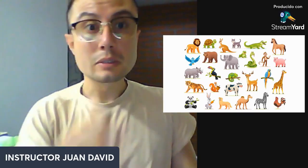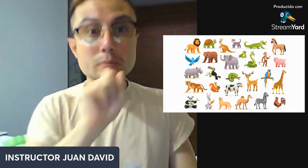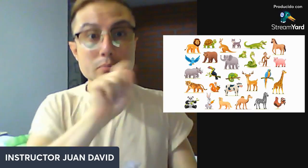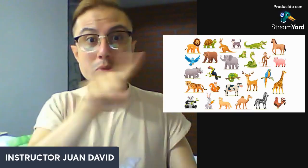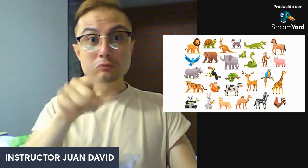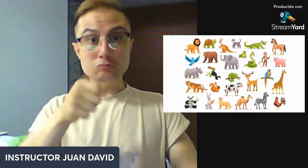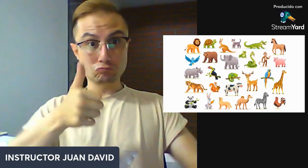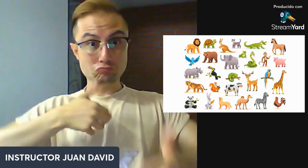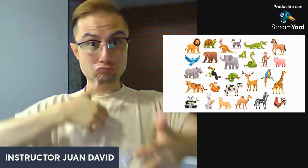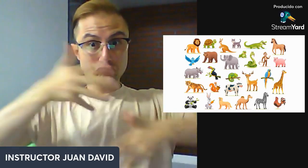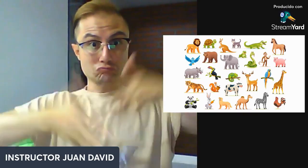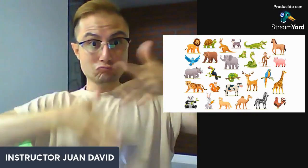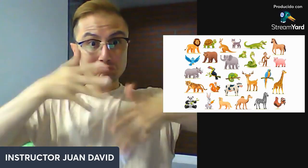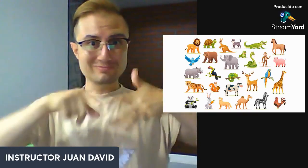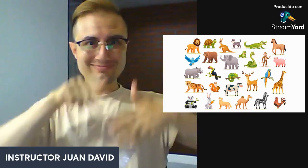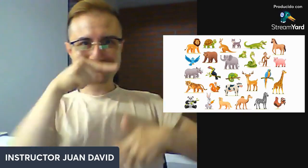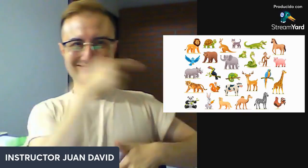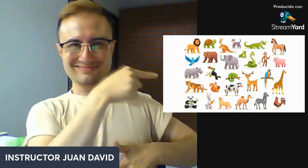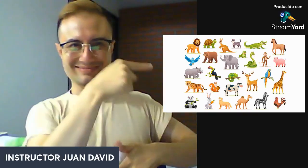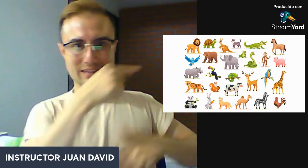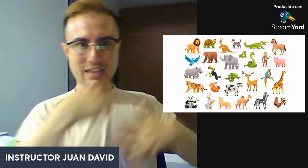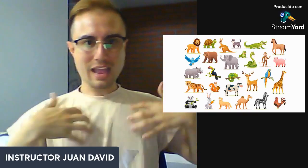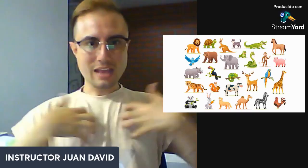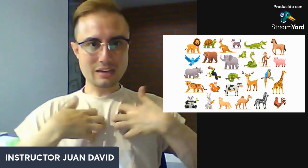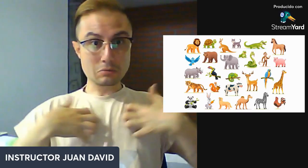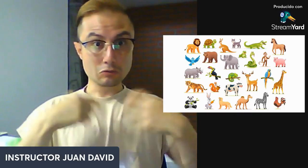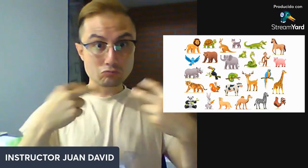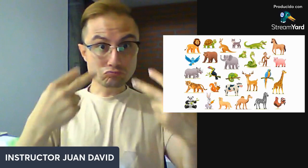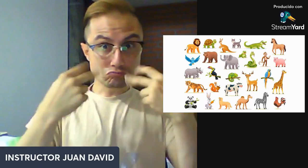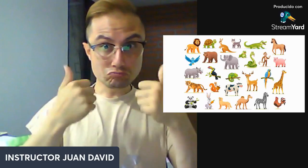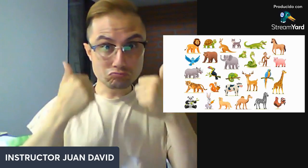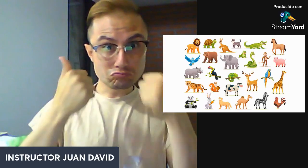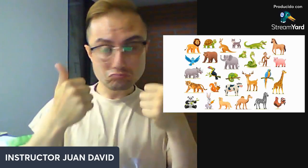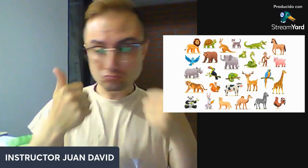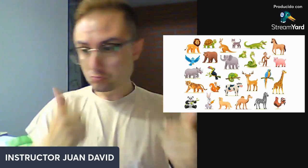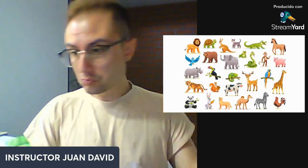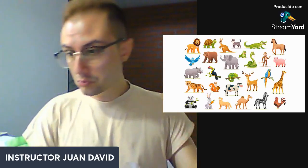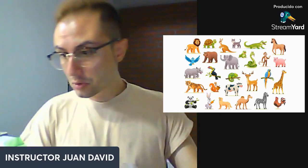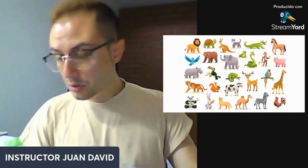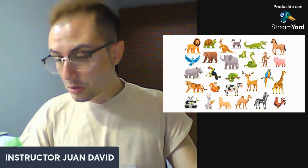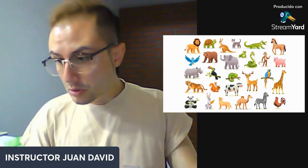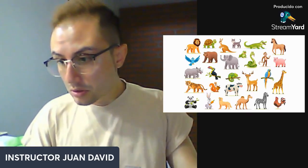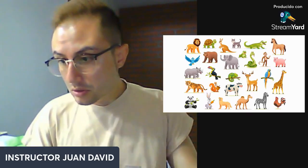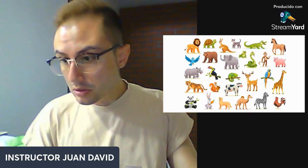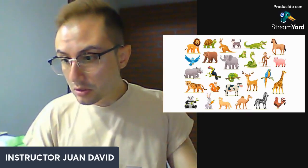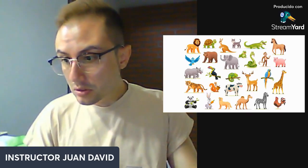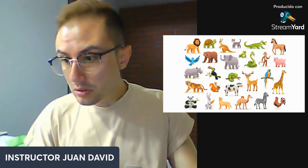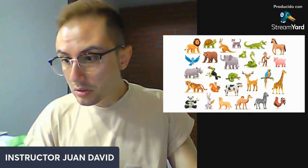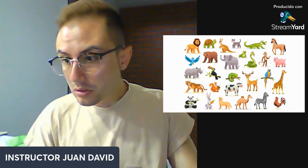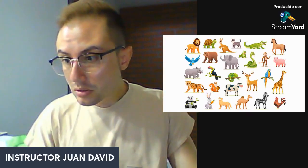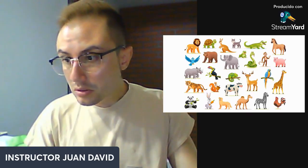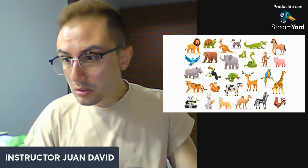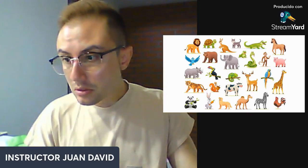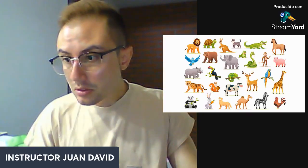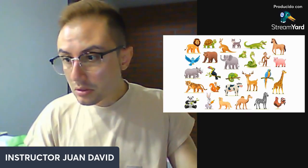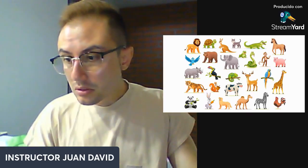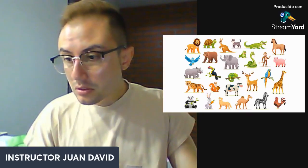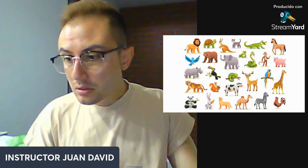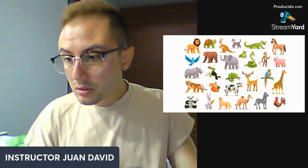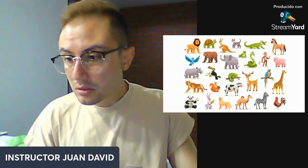saber si era algún problema. Bueno, entonces como ustedes acabaron de ver, ¿esas son las señas de los